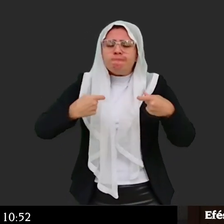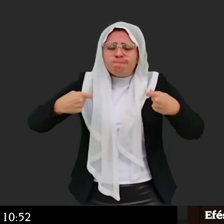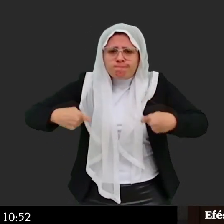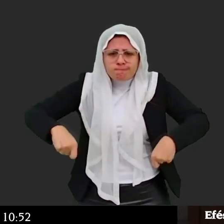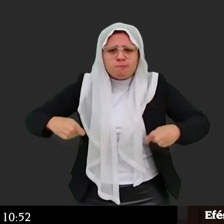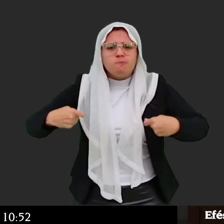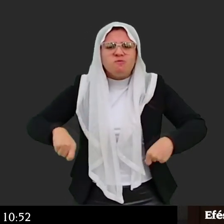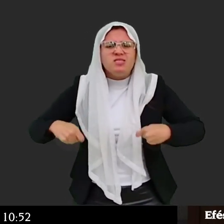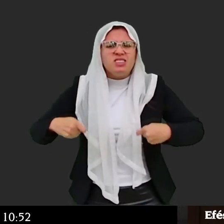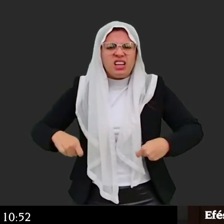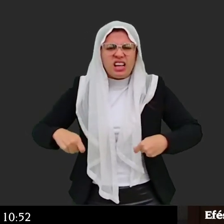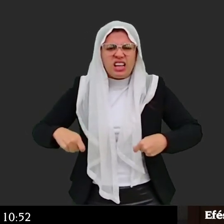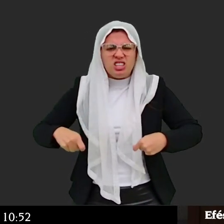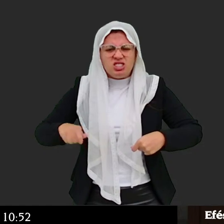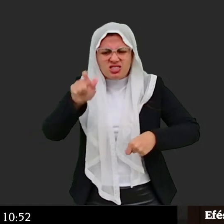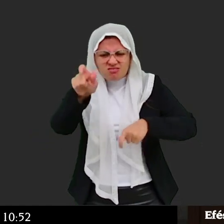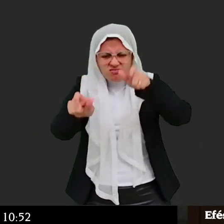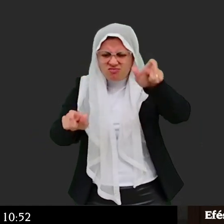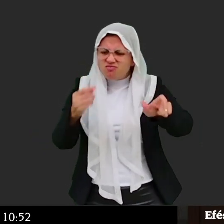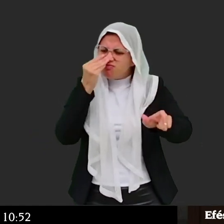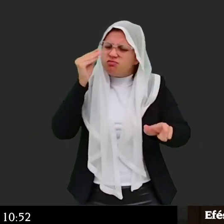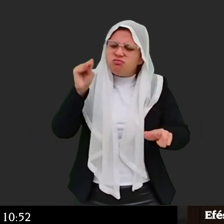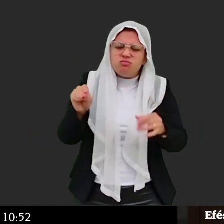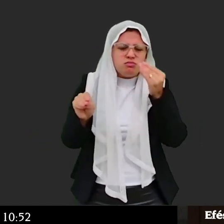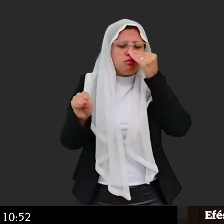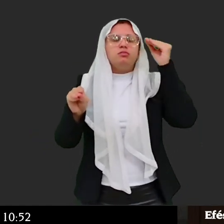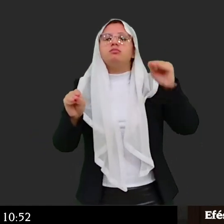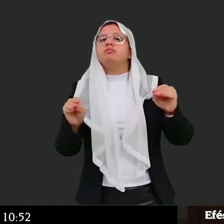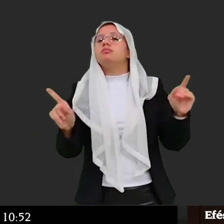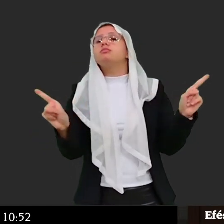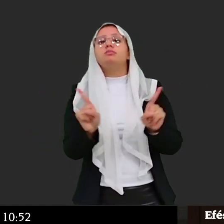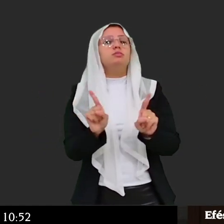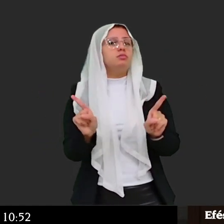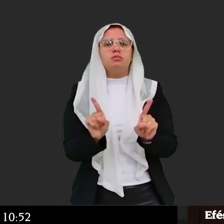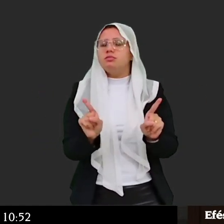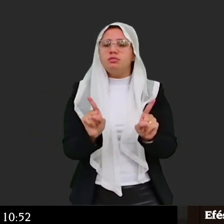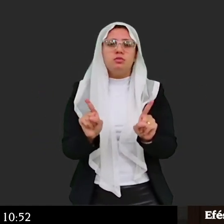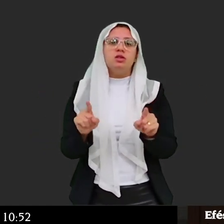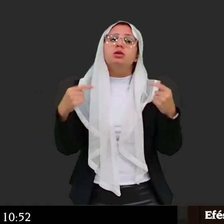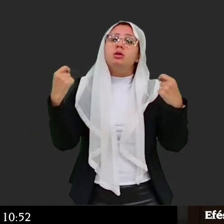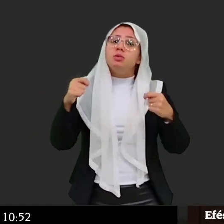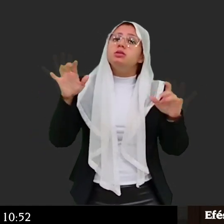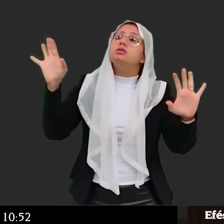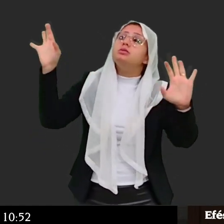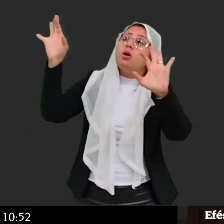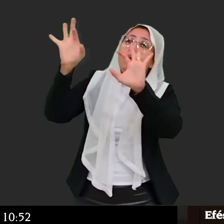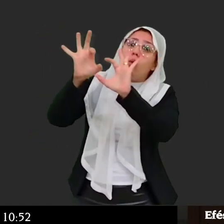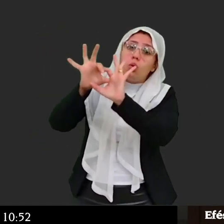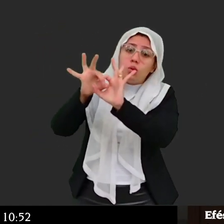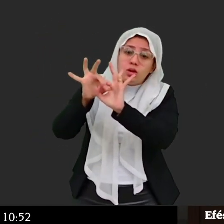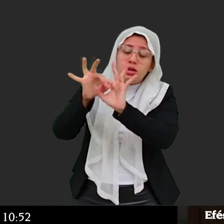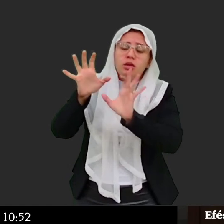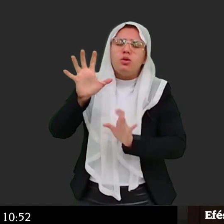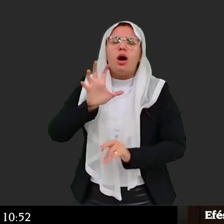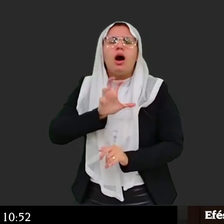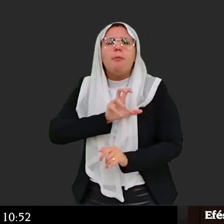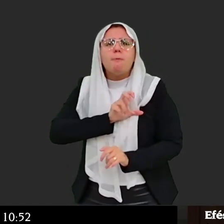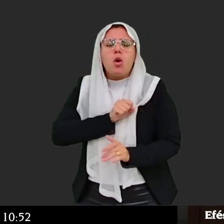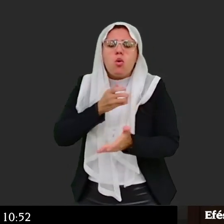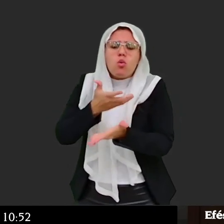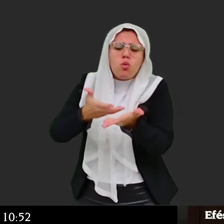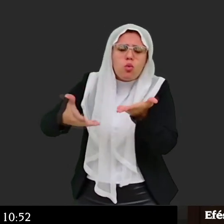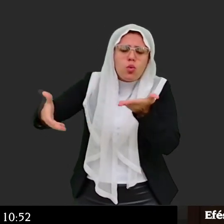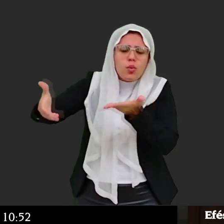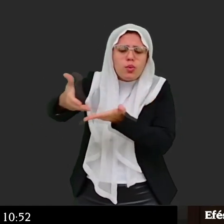ser desprezado, mas todos devem ser unidos em caridade, em amor, com saúde, para